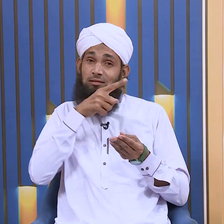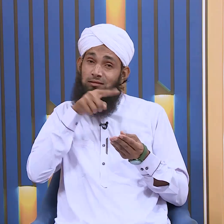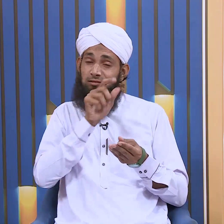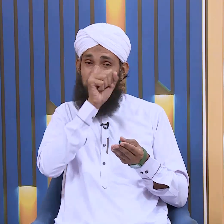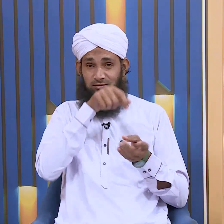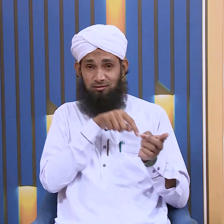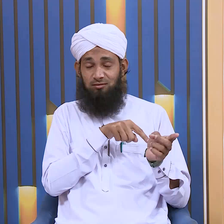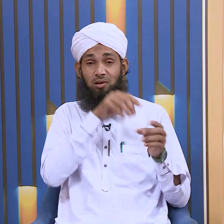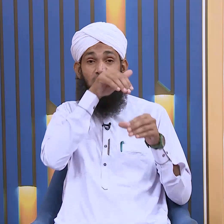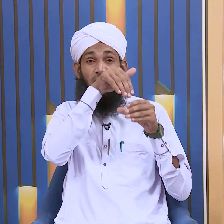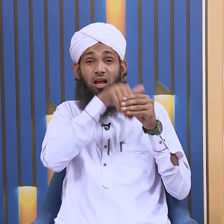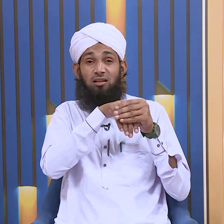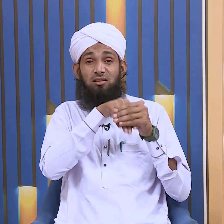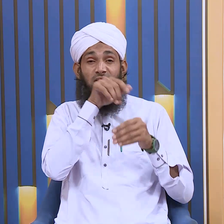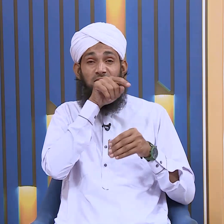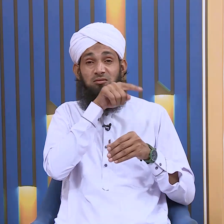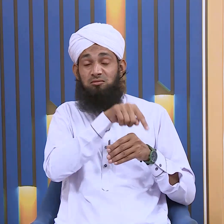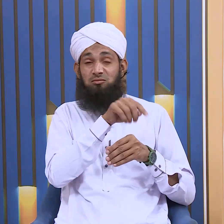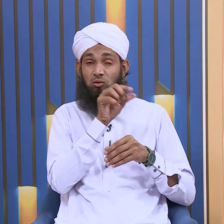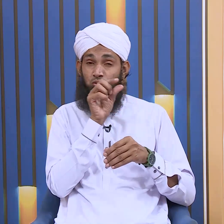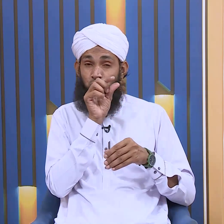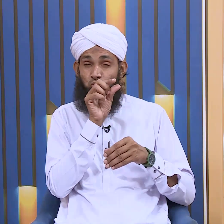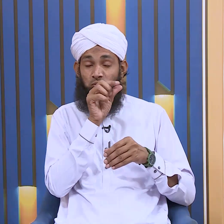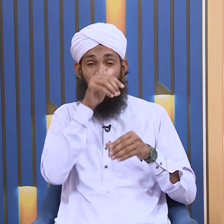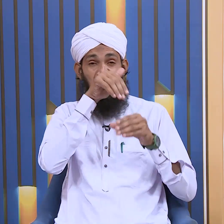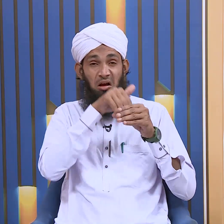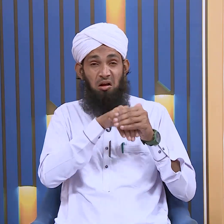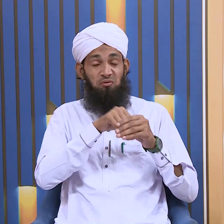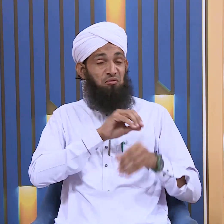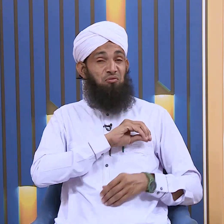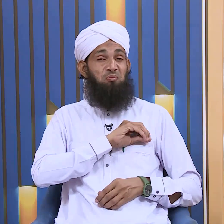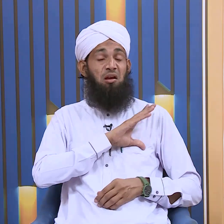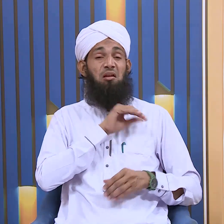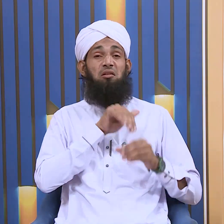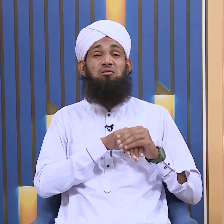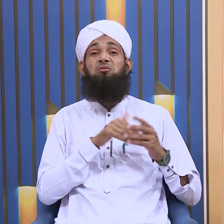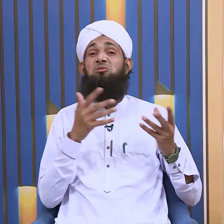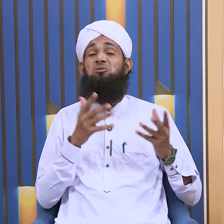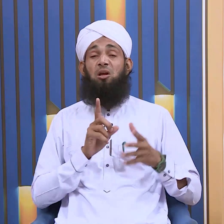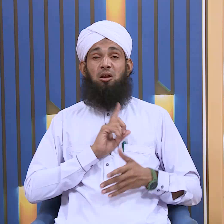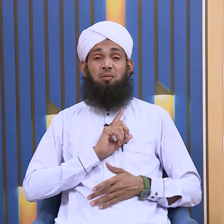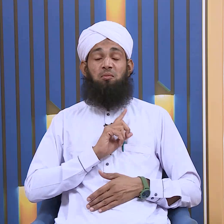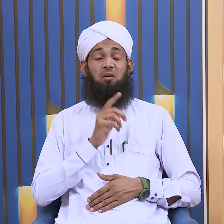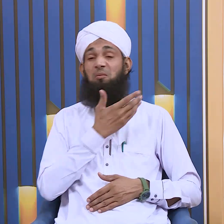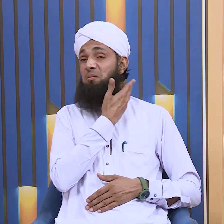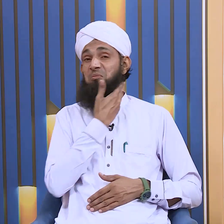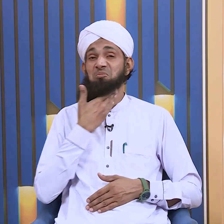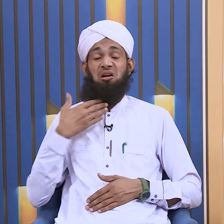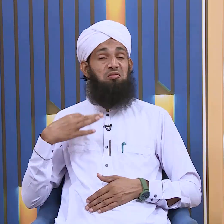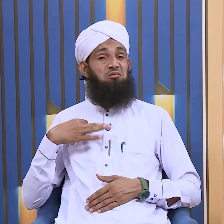ہوتے ہیں، مگر جان لو کہ میرا وہ بندہ یہ عمل محض اپنی شہرت کے لیے یعنی حب جاہ کے